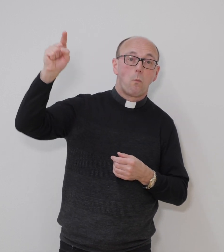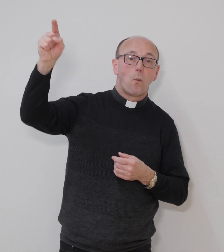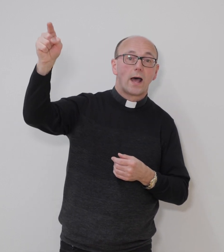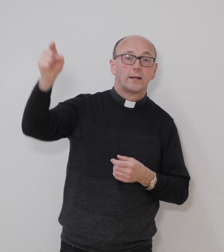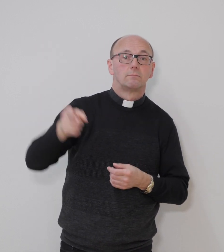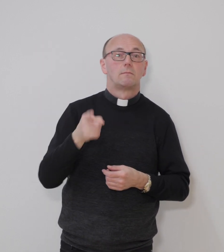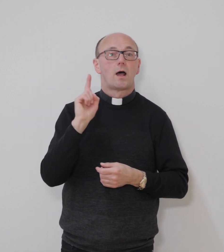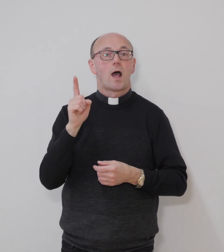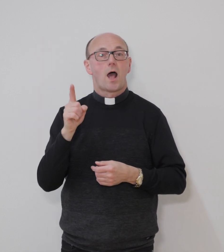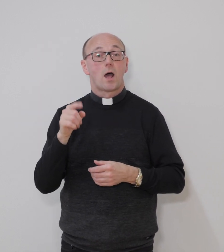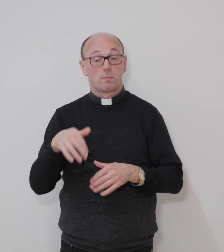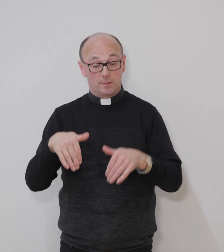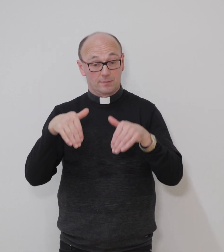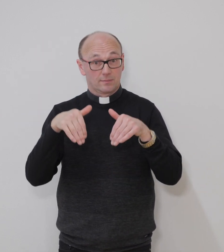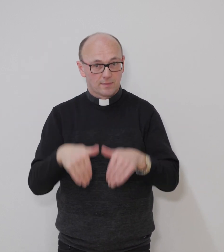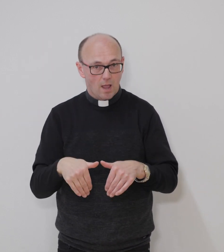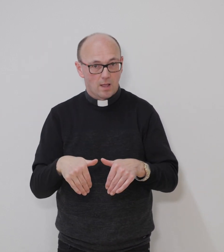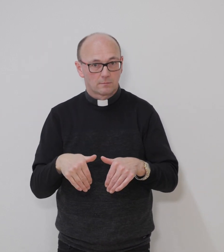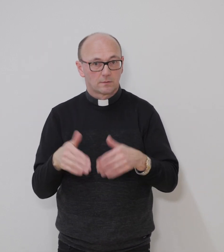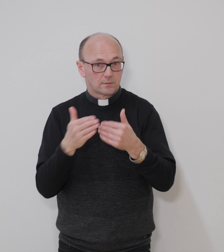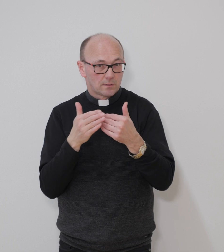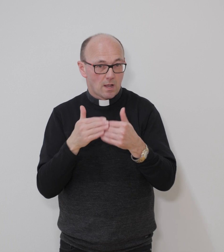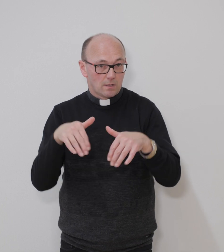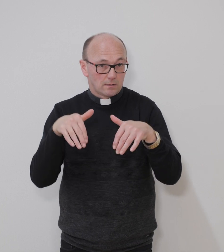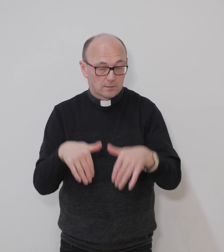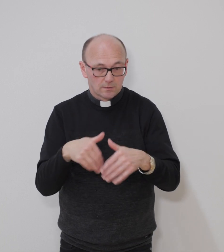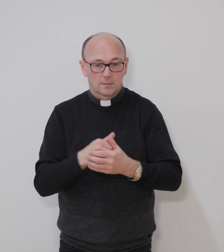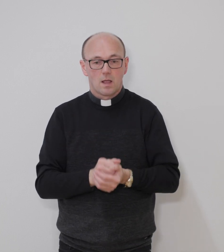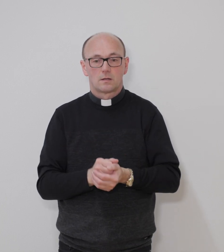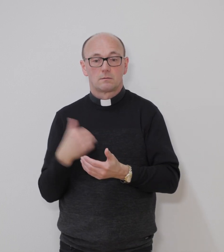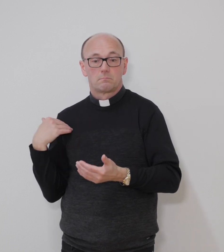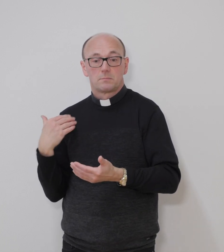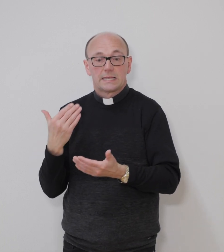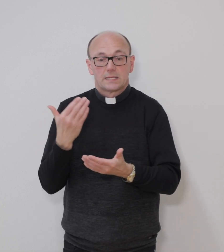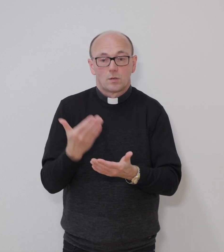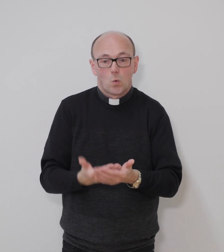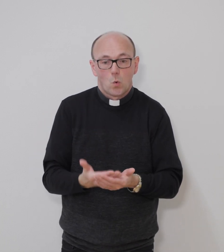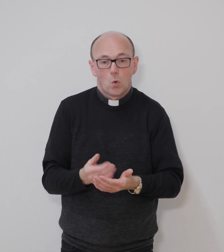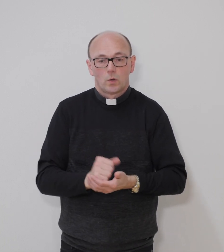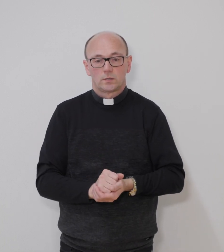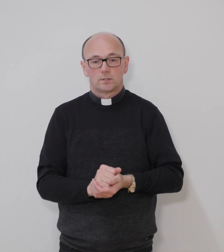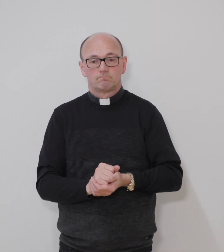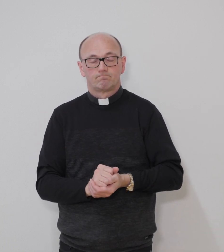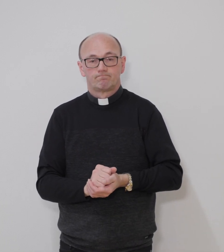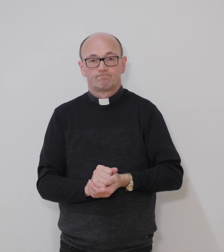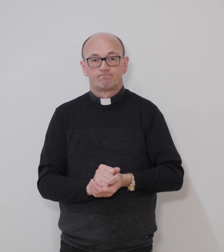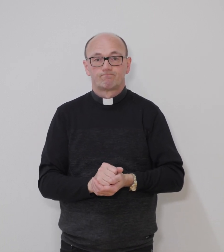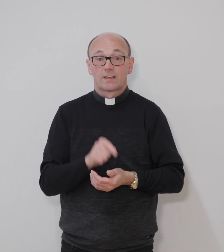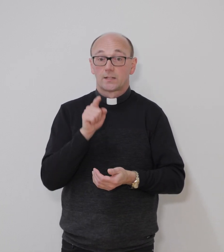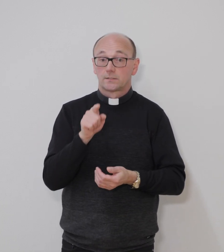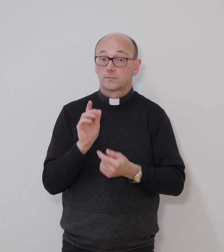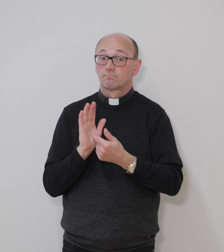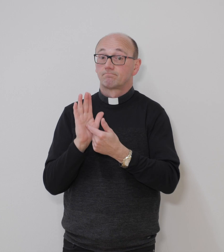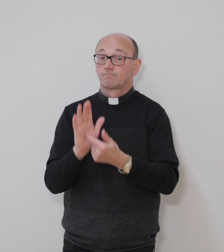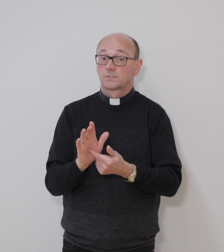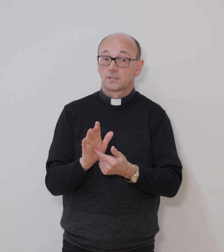noch einmal der Herz-Jesu-Verehrung, der sich das Patronat dieser Kirche verdankt und die auf das Zeugnis des Apostels Johannes unter dem